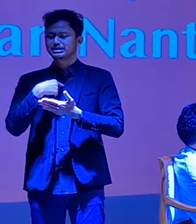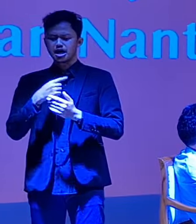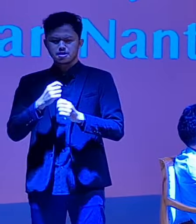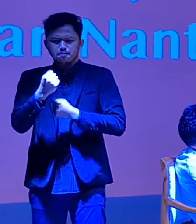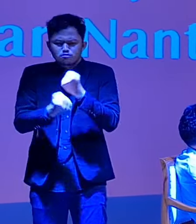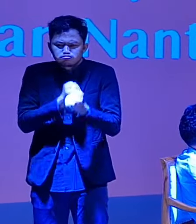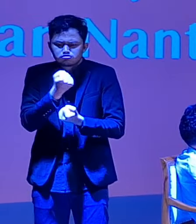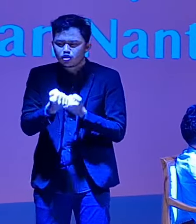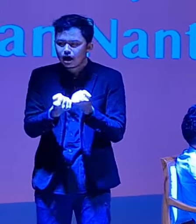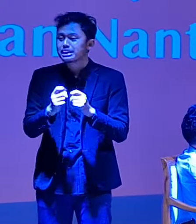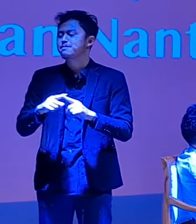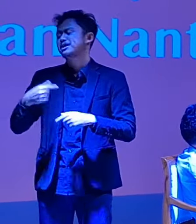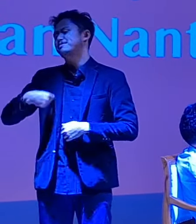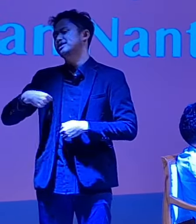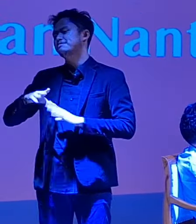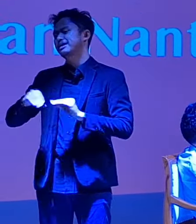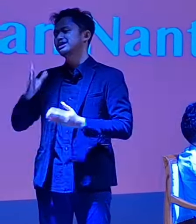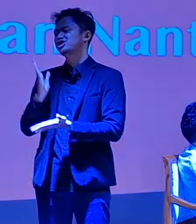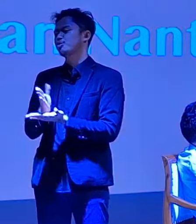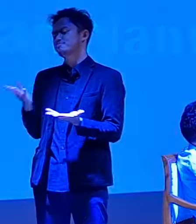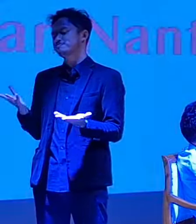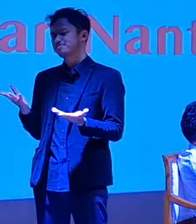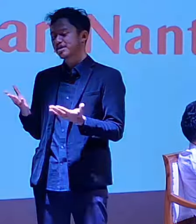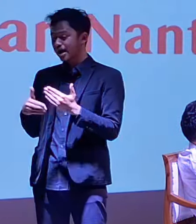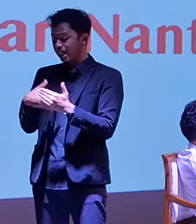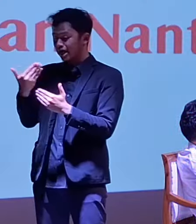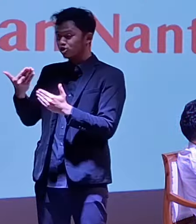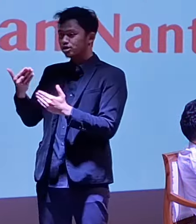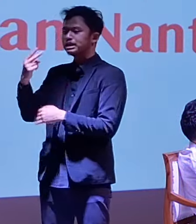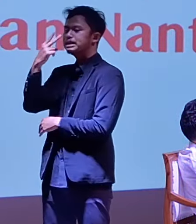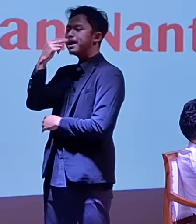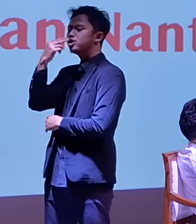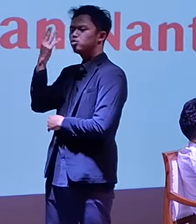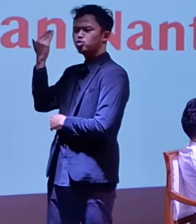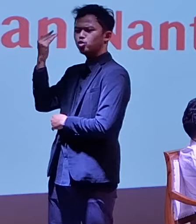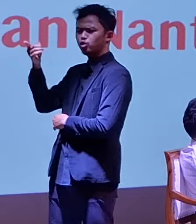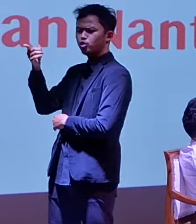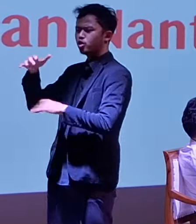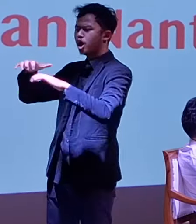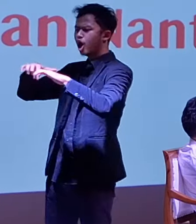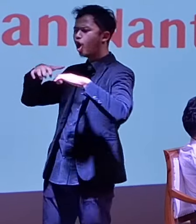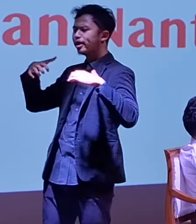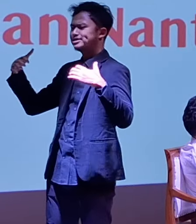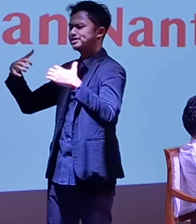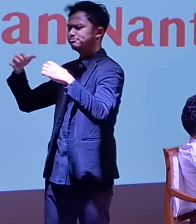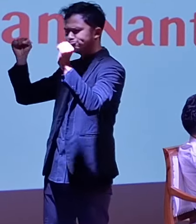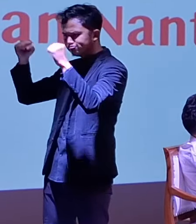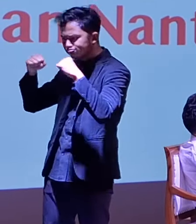lebih besar di bidang kebudayaan. Lalu kita menyelenggarakan Kongres Kebudayaan di Bandung pada waktu itu, kalau tidak salah